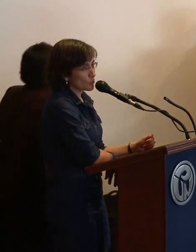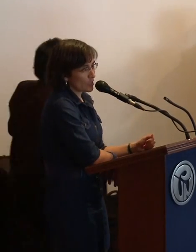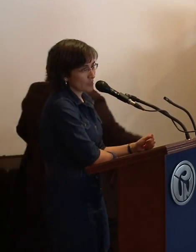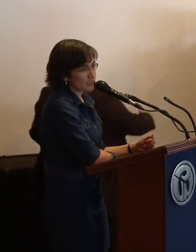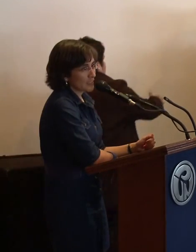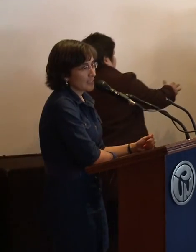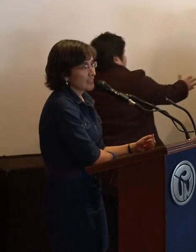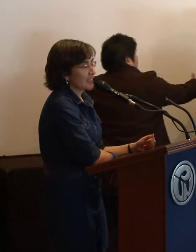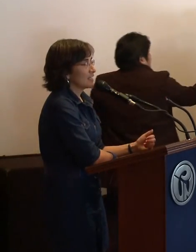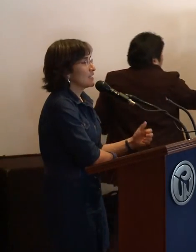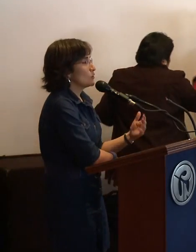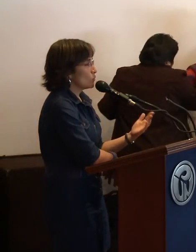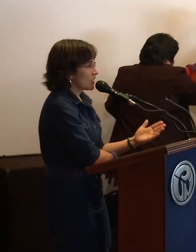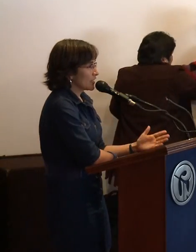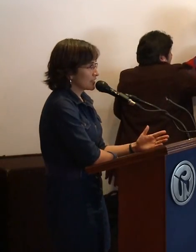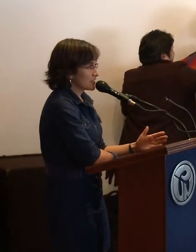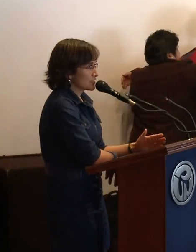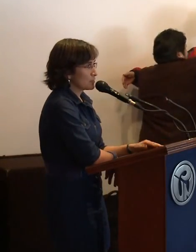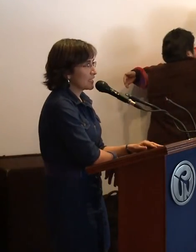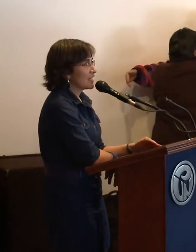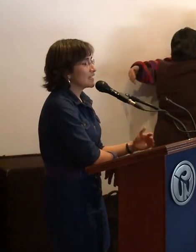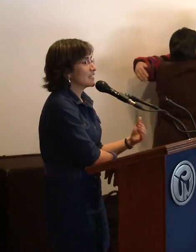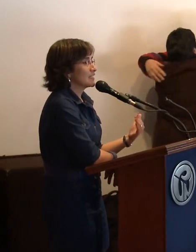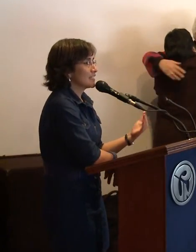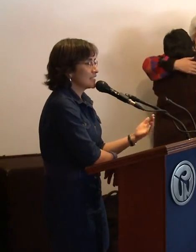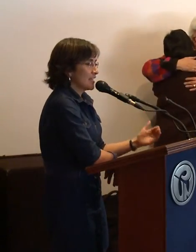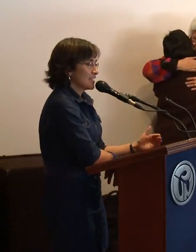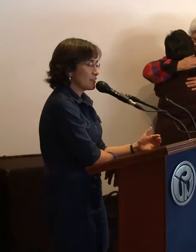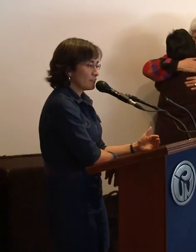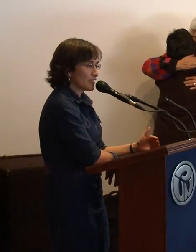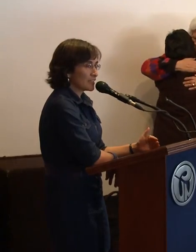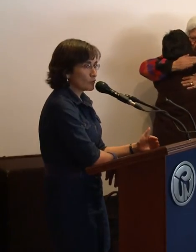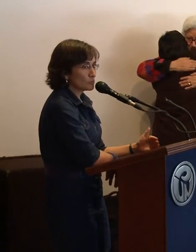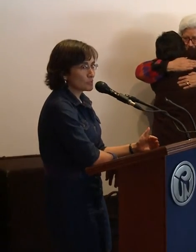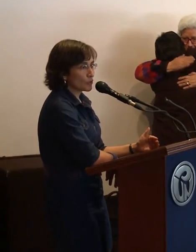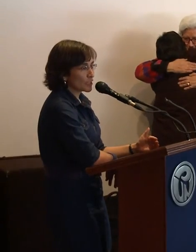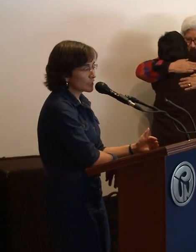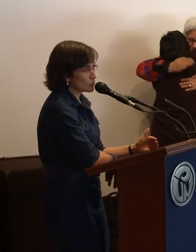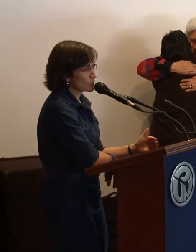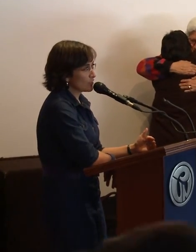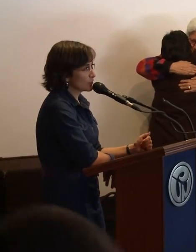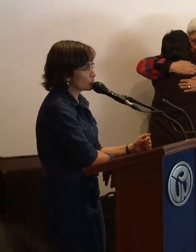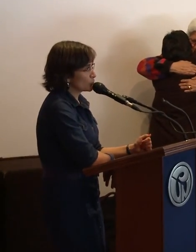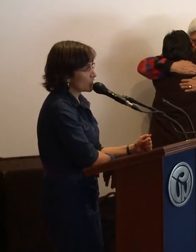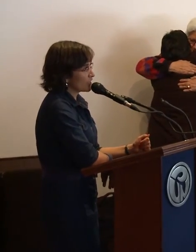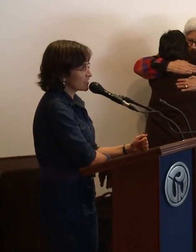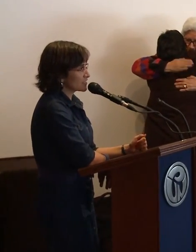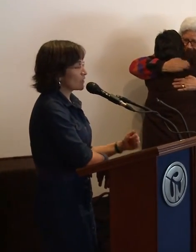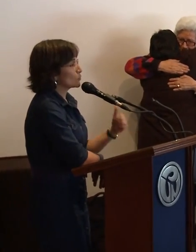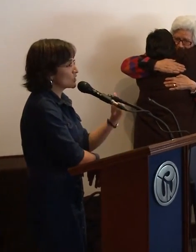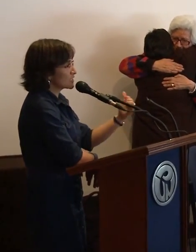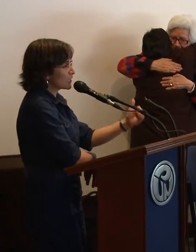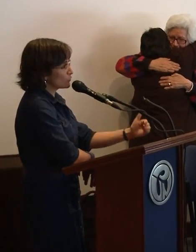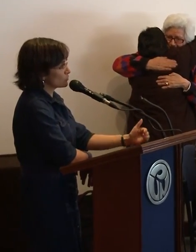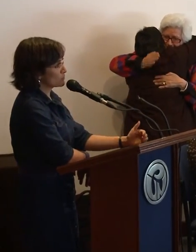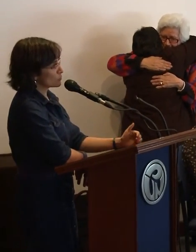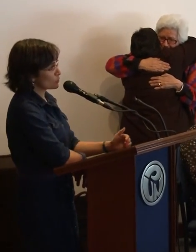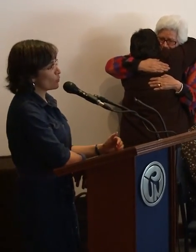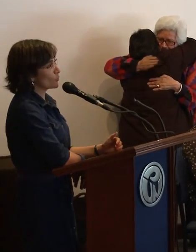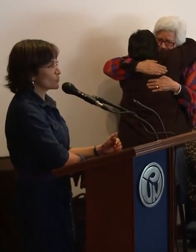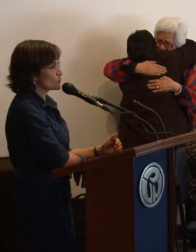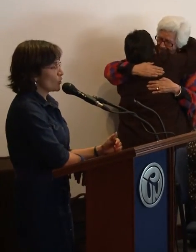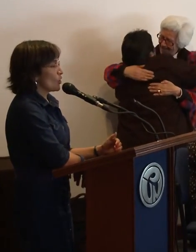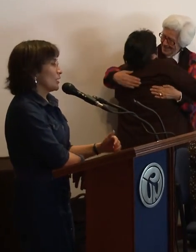otros programas que tienen un carácter similar, que tienen y enfrentan los mismos retos y dificultades, que cosechan los